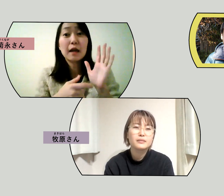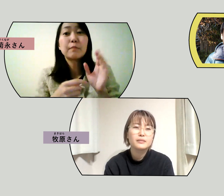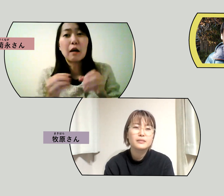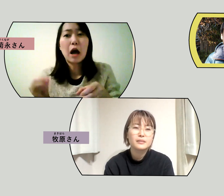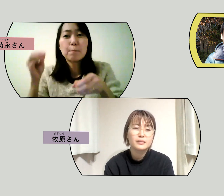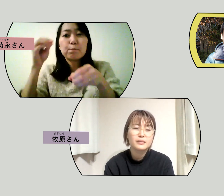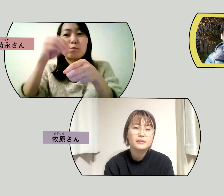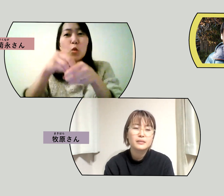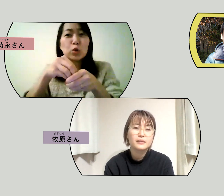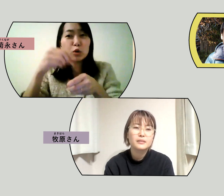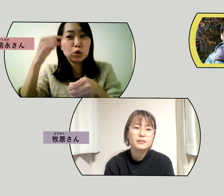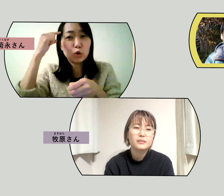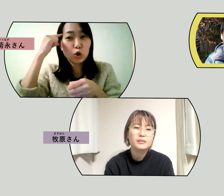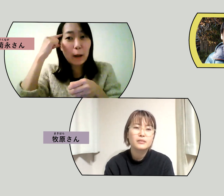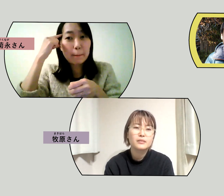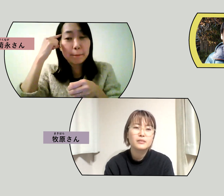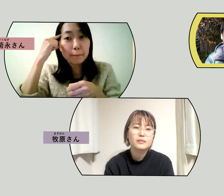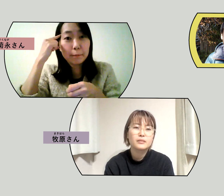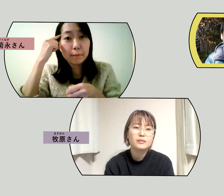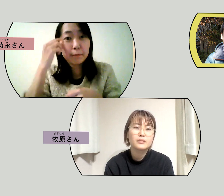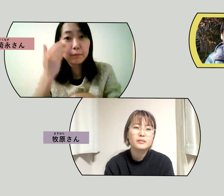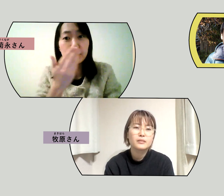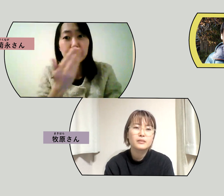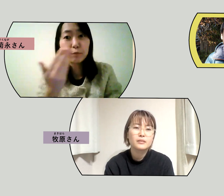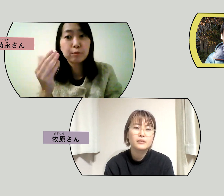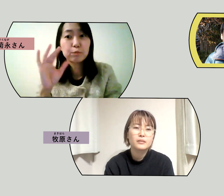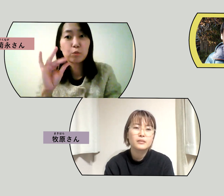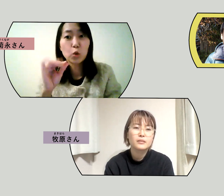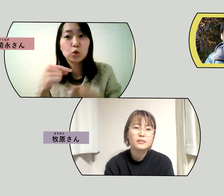大きなテーマとしては没入